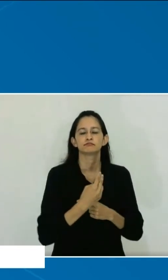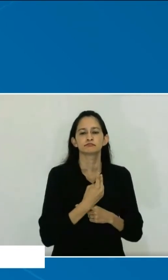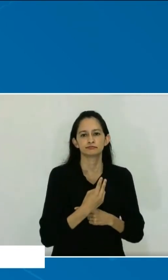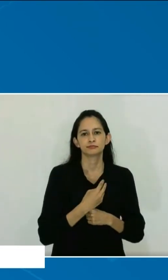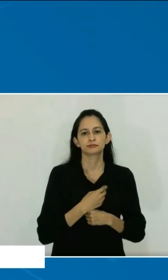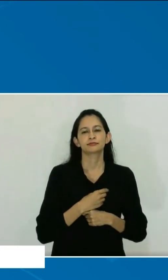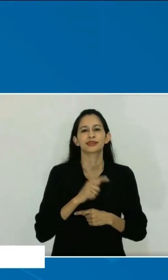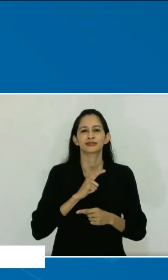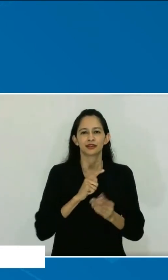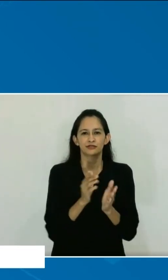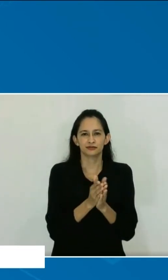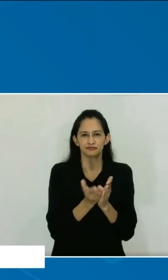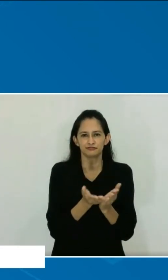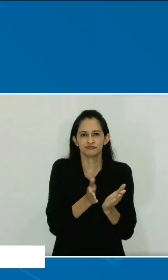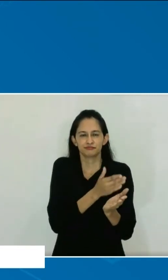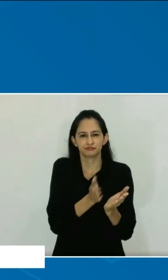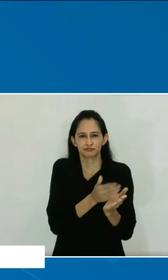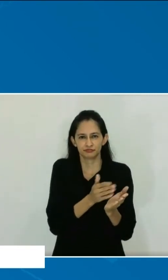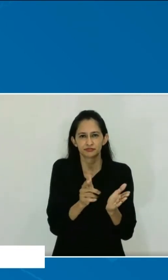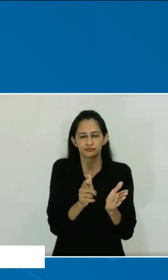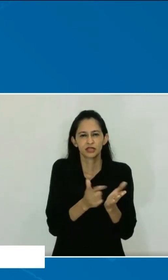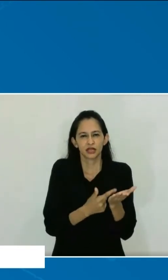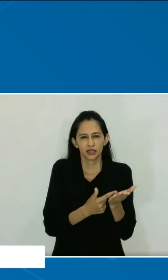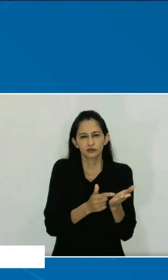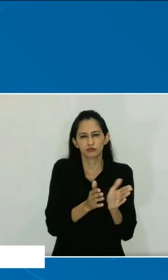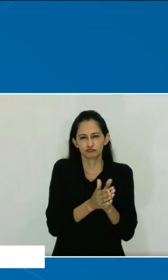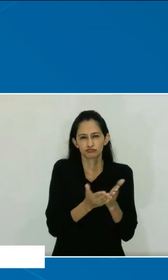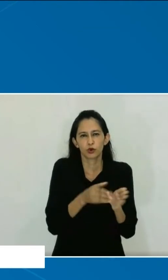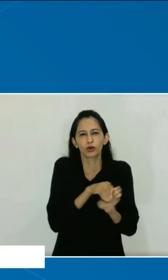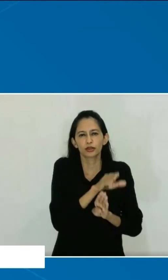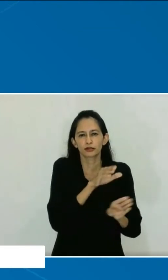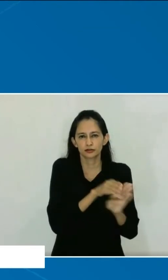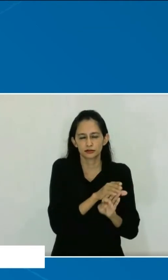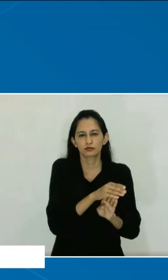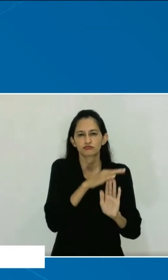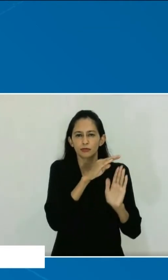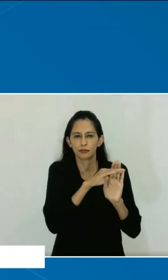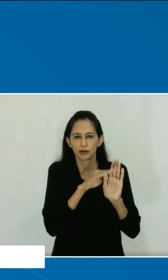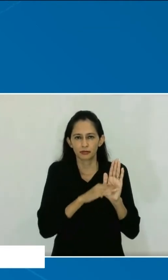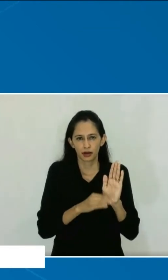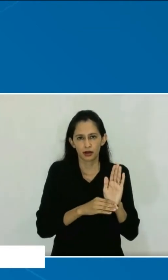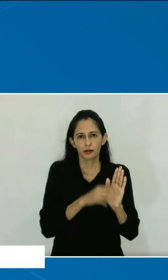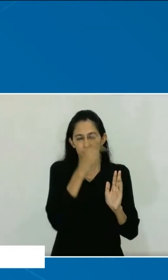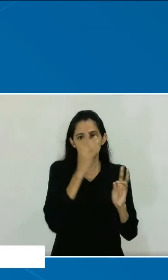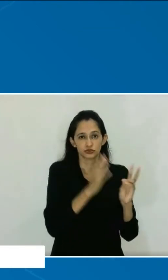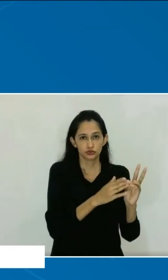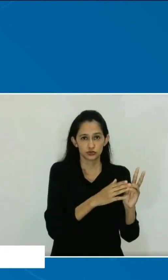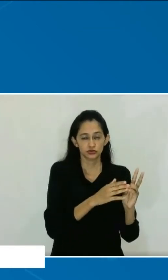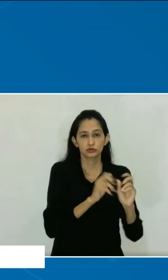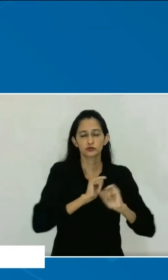cartilha destinada à população indígena foi divulgada em âmbito nacional e até internacional.